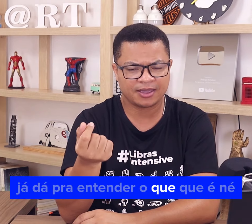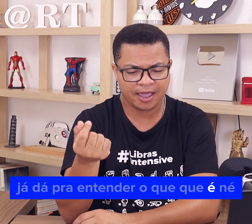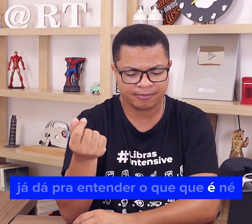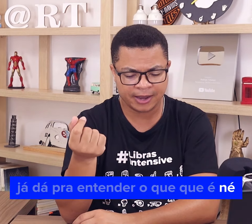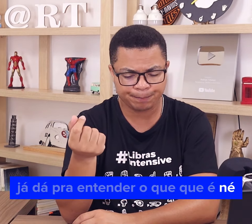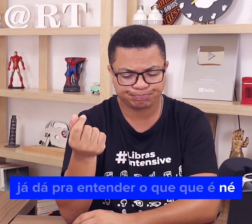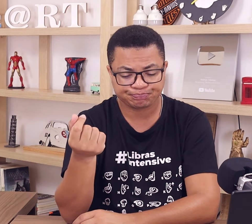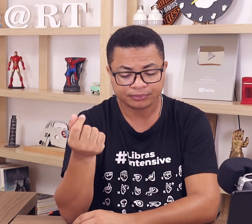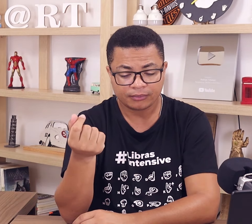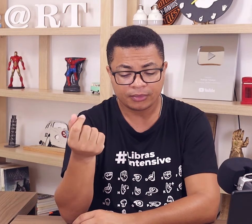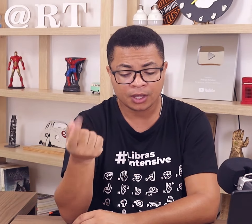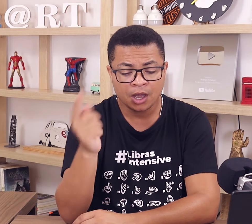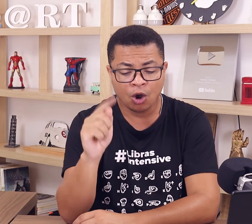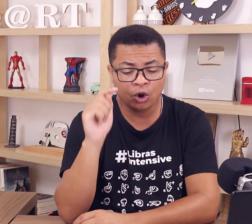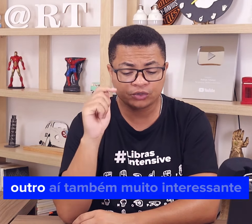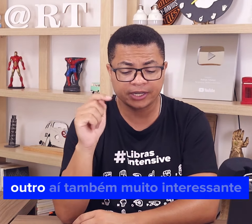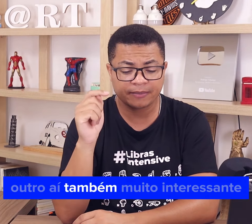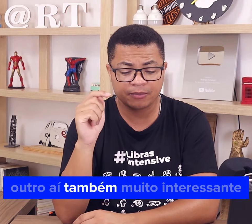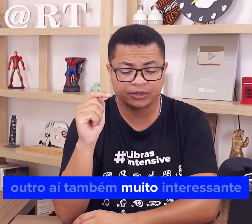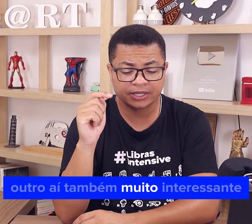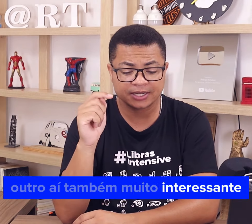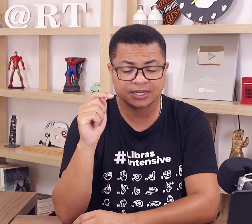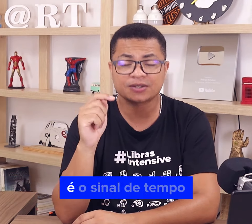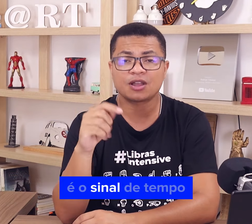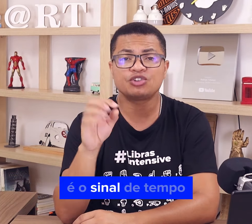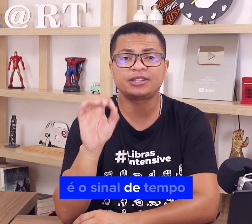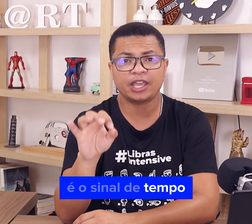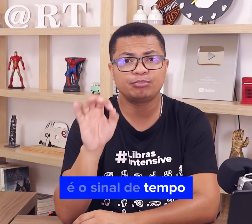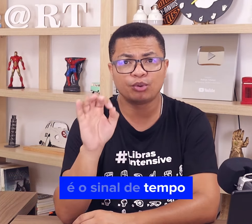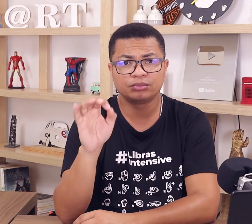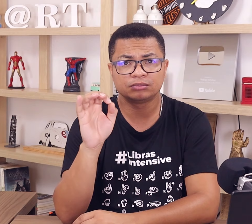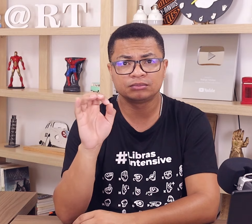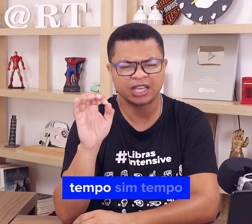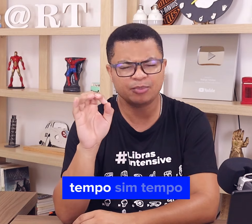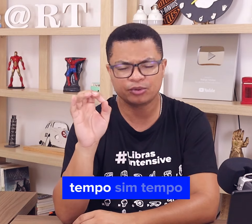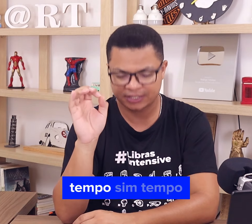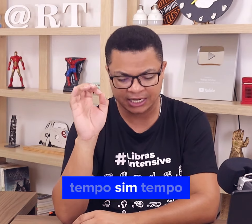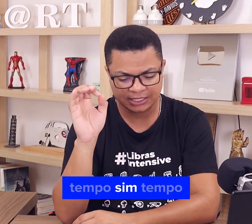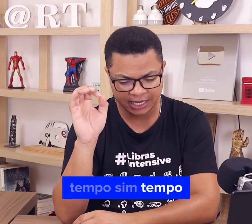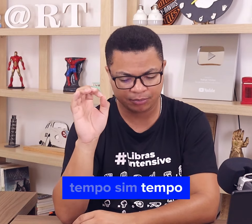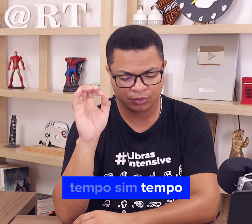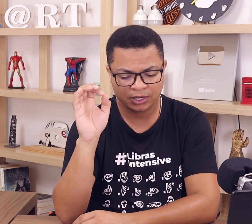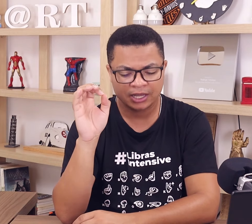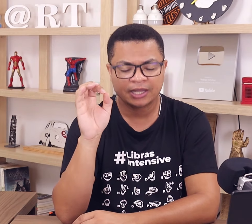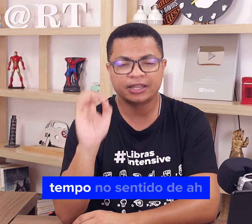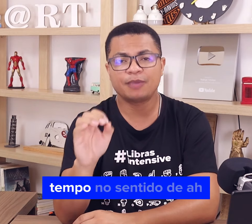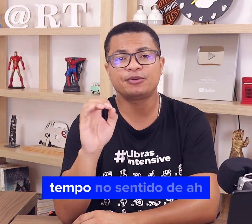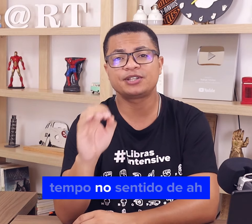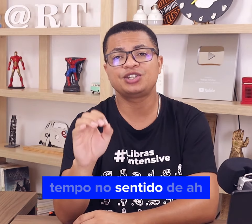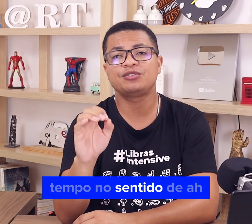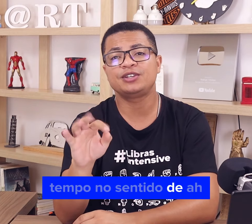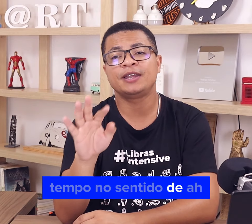que que é, né? Outro aí também muito interessante é o sinal de tempo. Tempo, sim, tempo. Tempo no sentido de